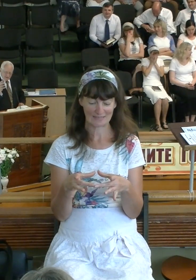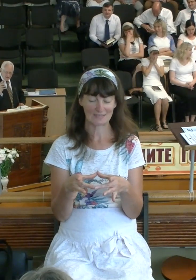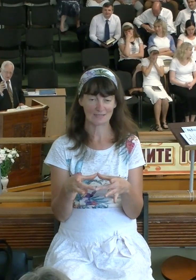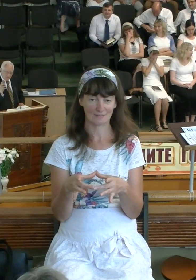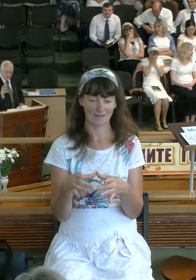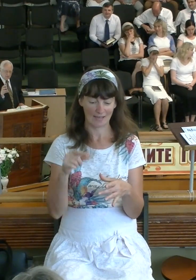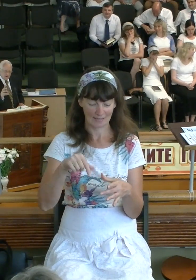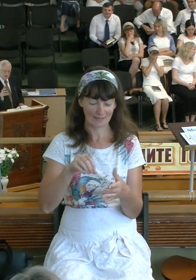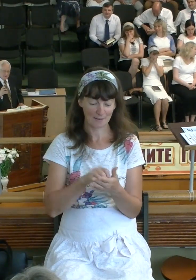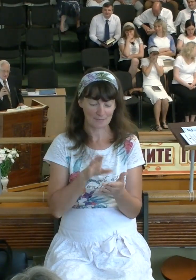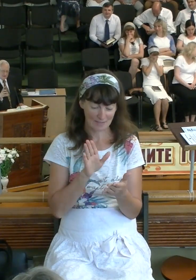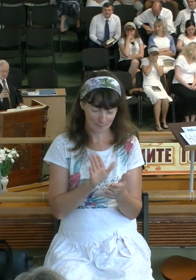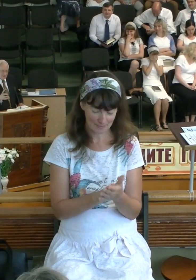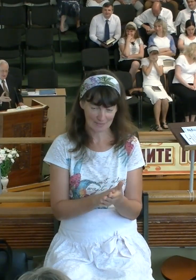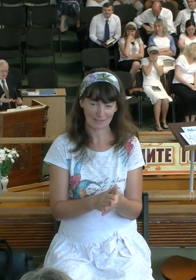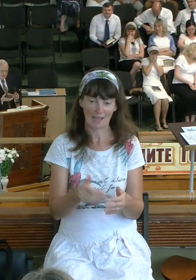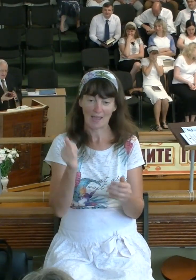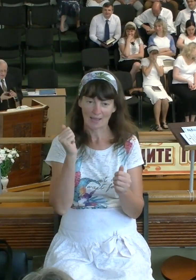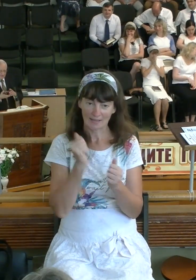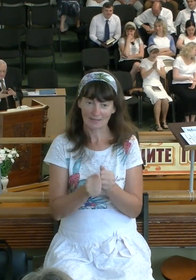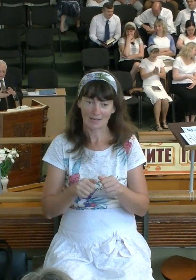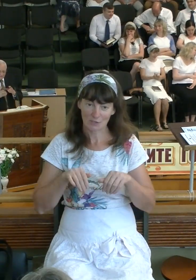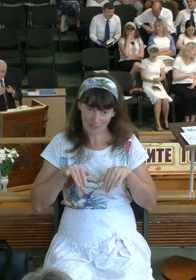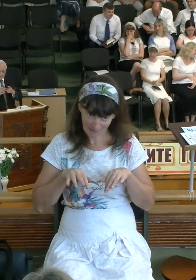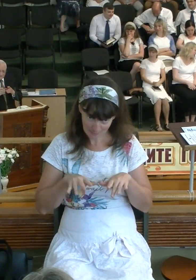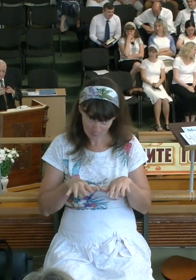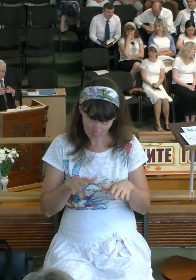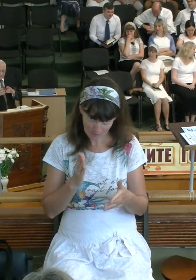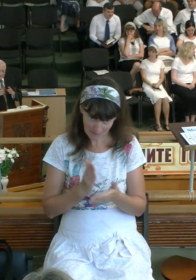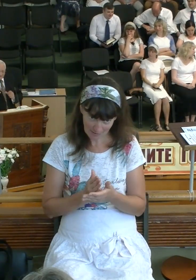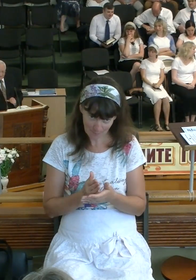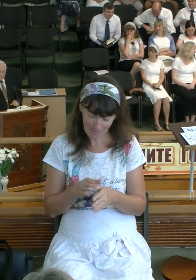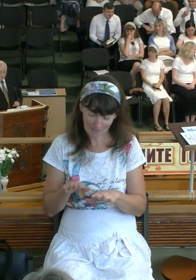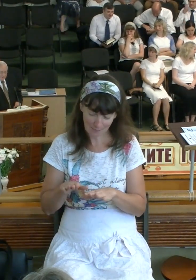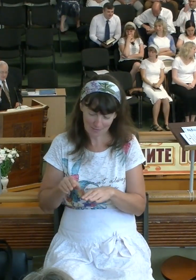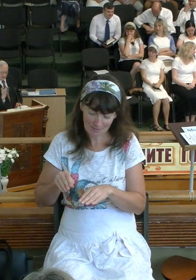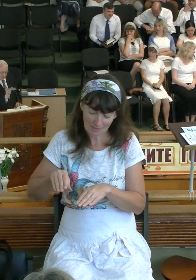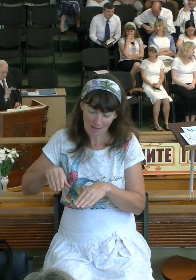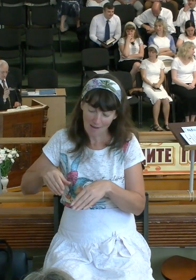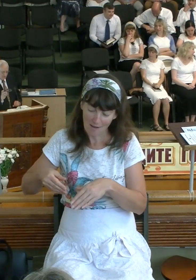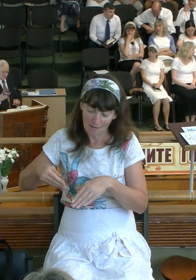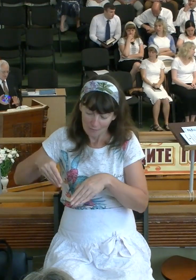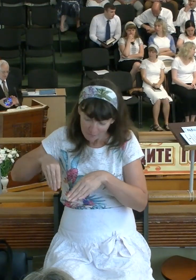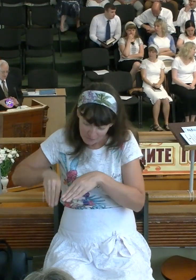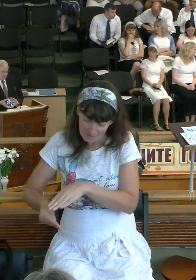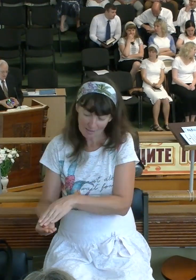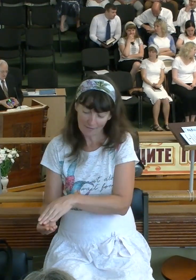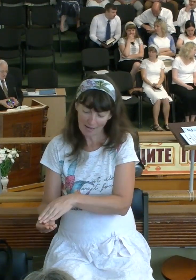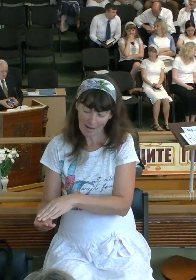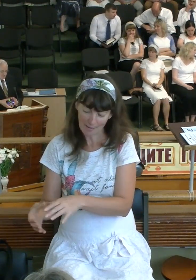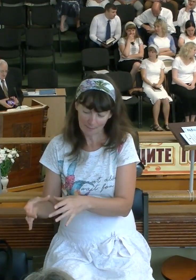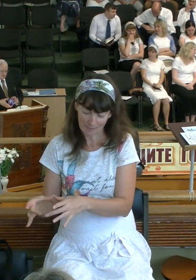И каждый компьютер имеет место, куда его вставляют.